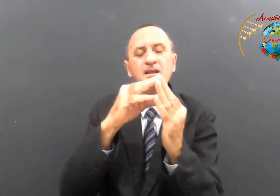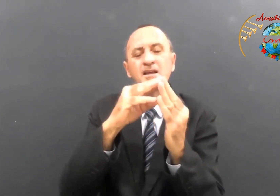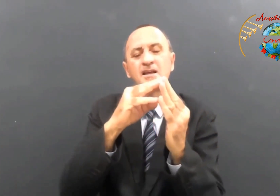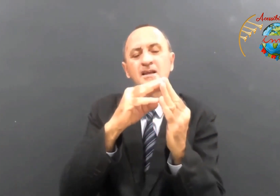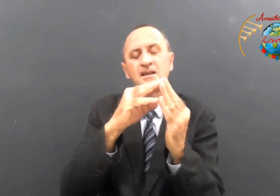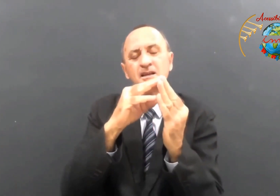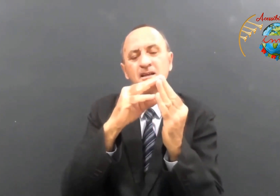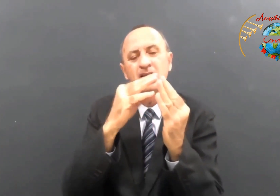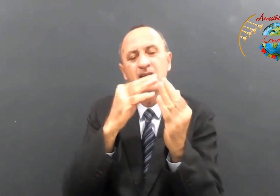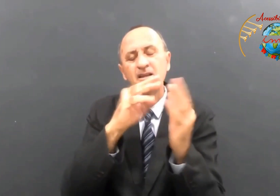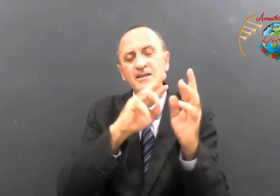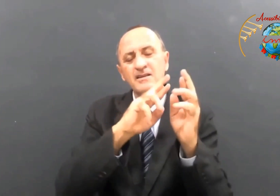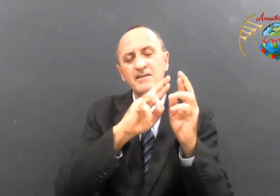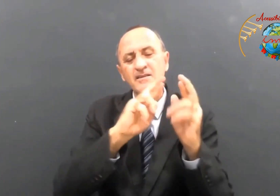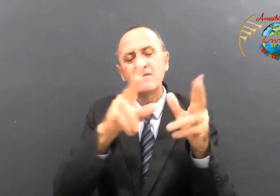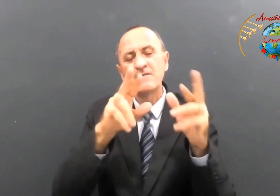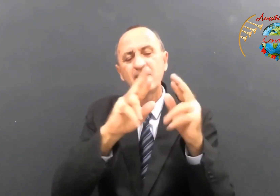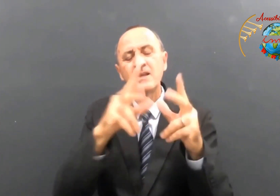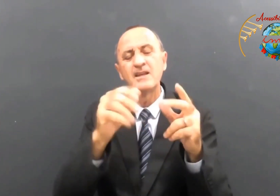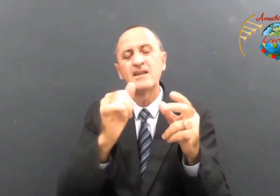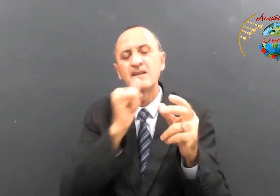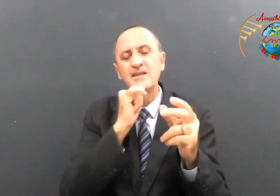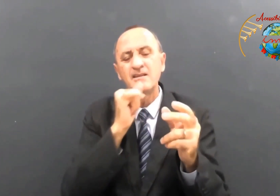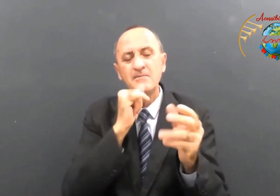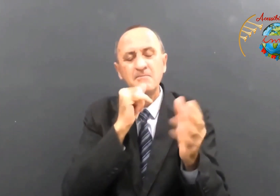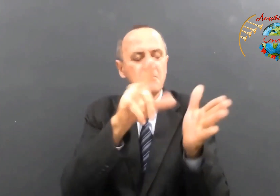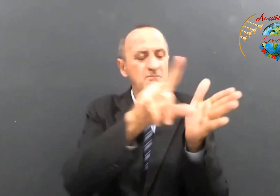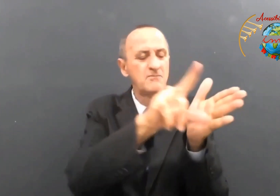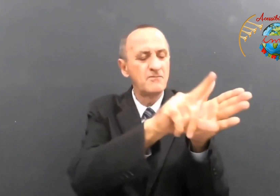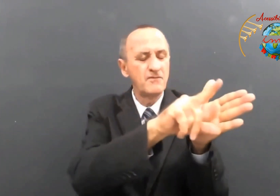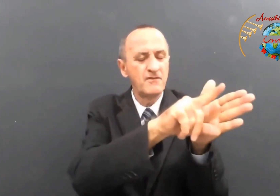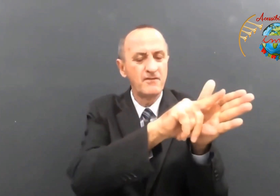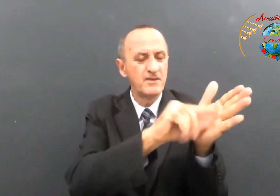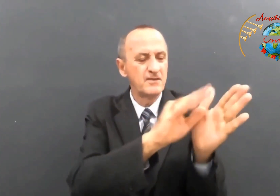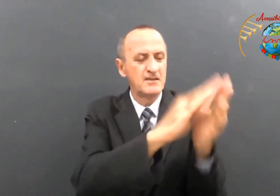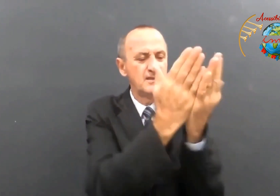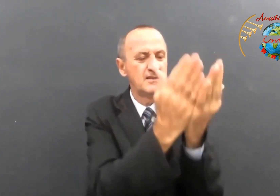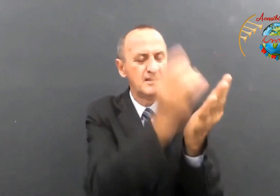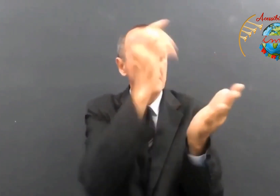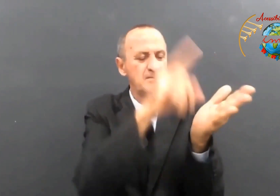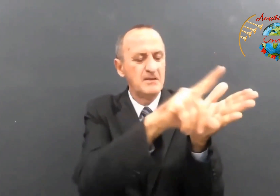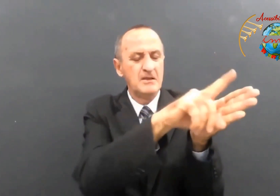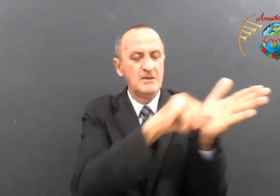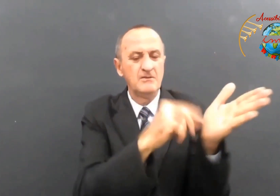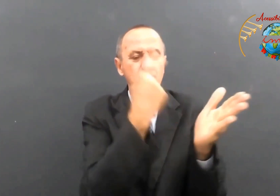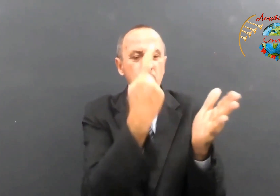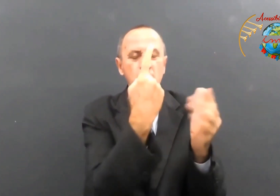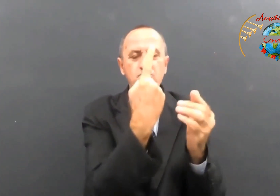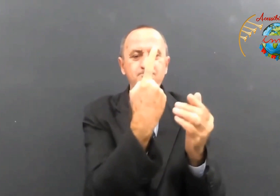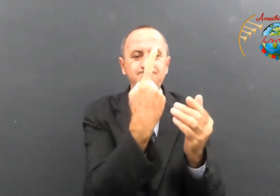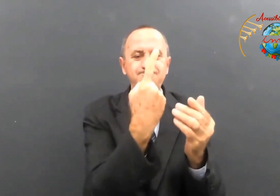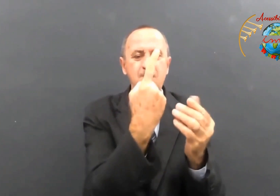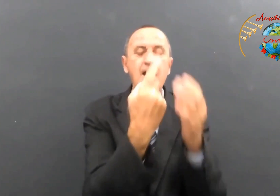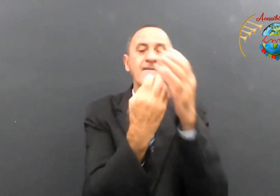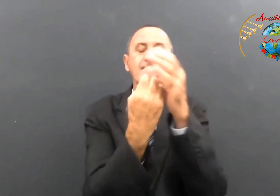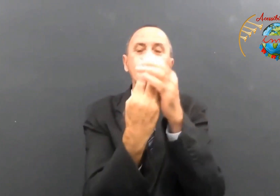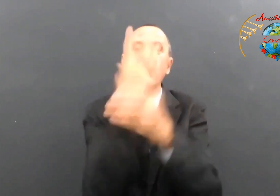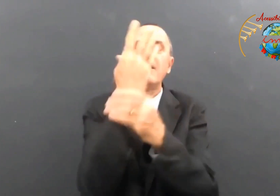como ela se forma? Ela não se forma de apenas um versículo bíblico e dali já forma uma igreja. Não,